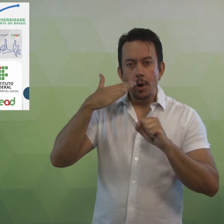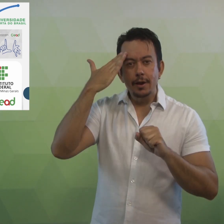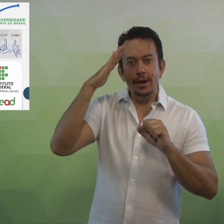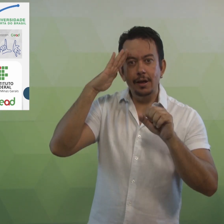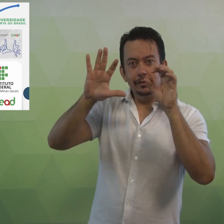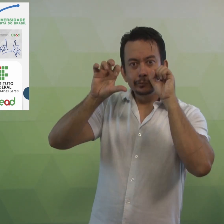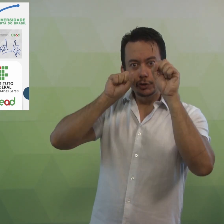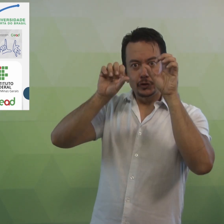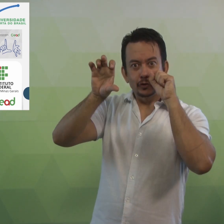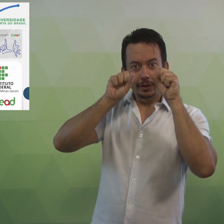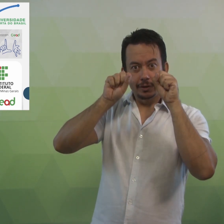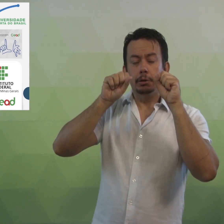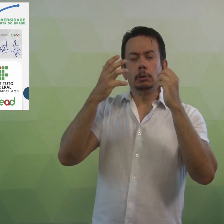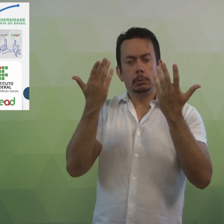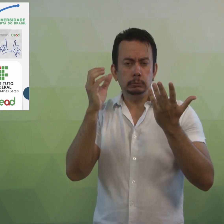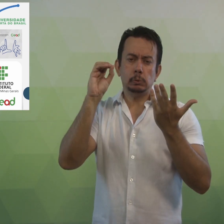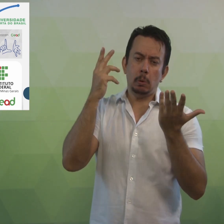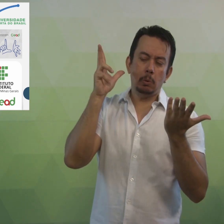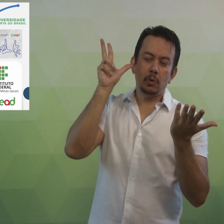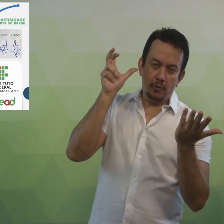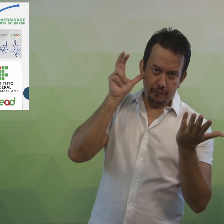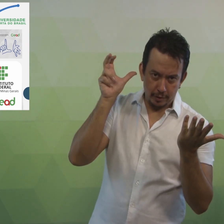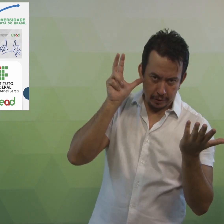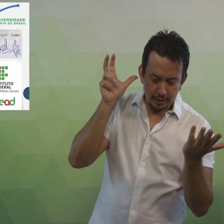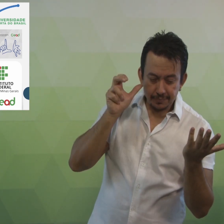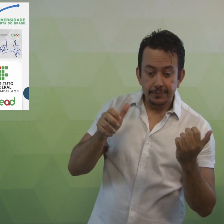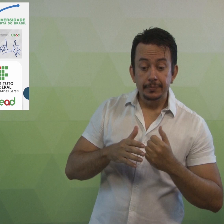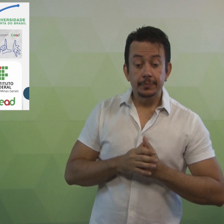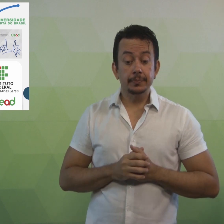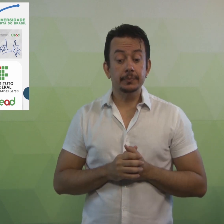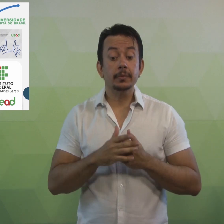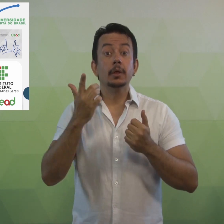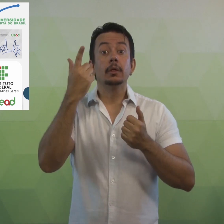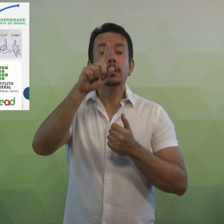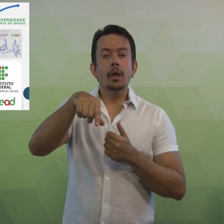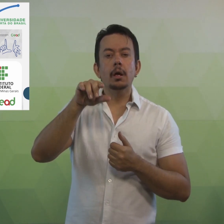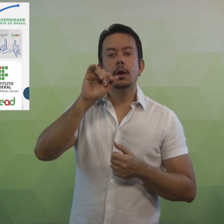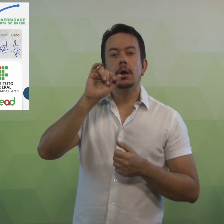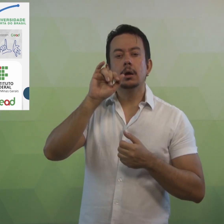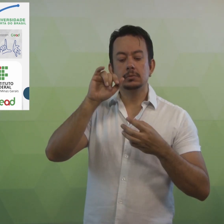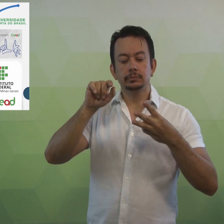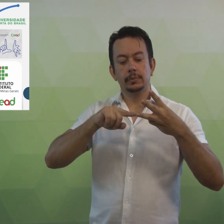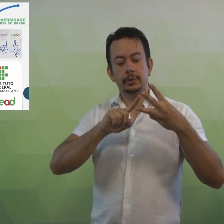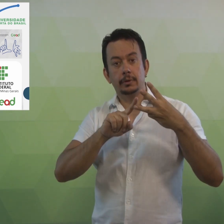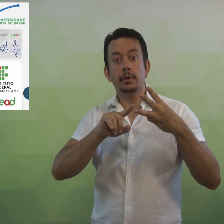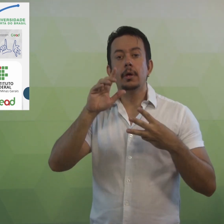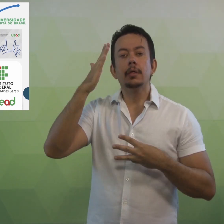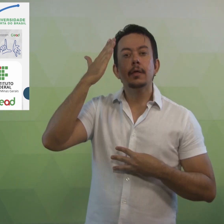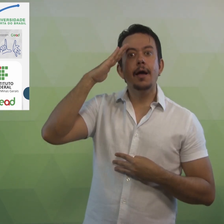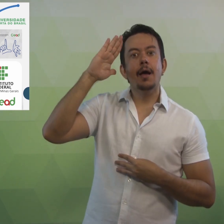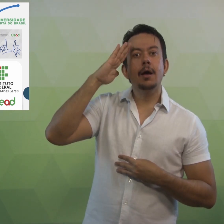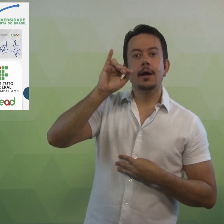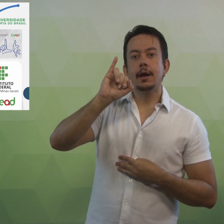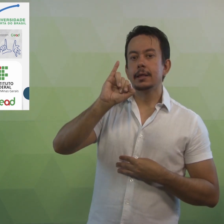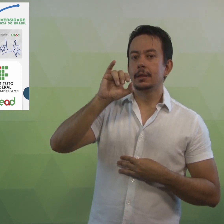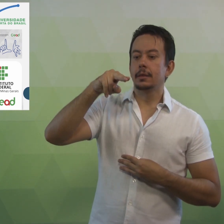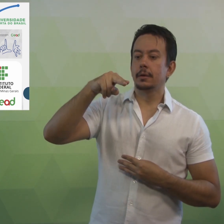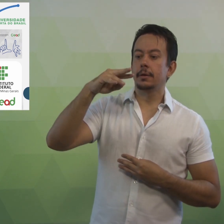aquilo. Temos também a percepção, que pode ser oral ou auditiva, quando você percebe